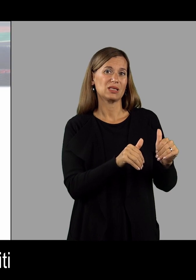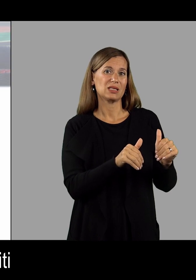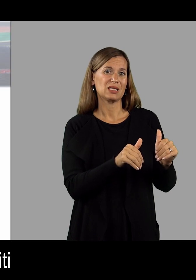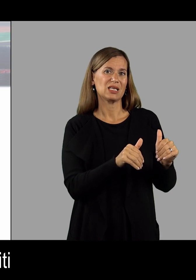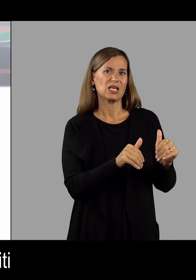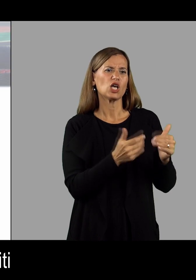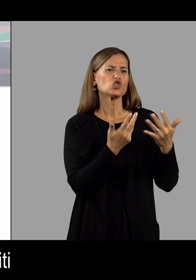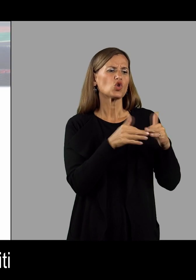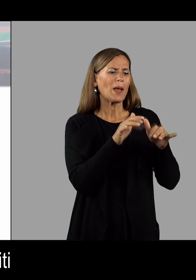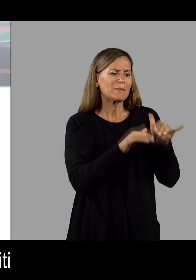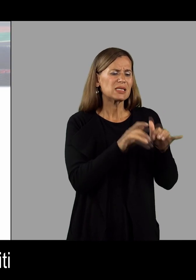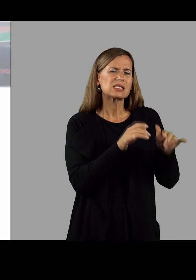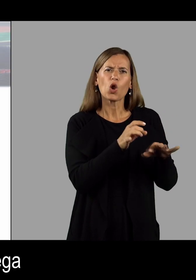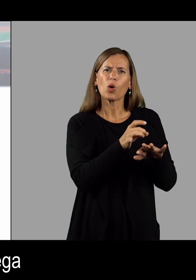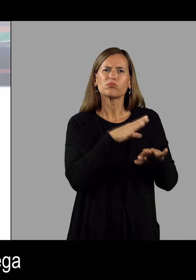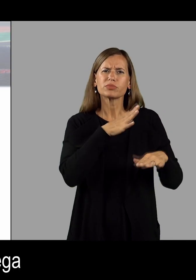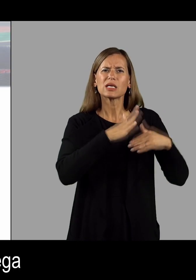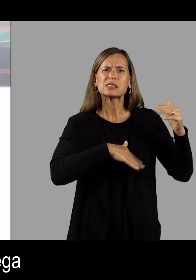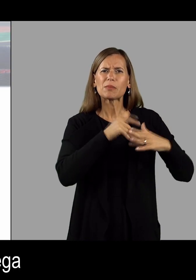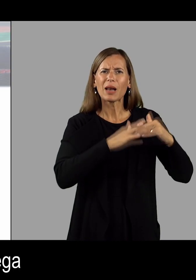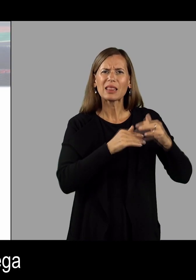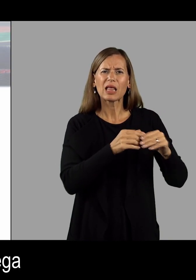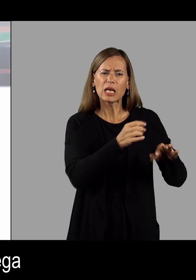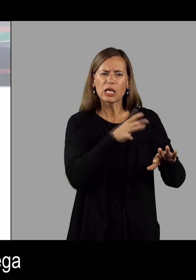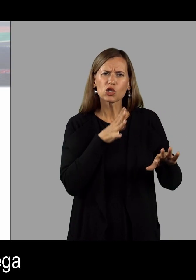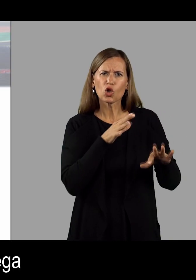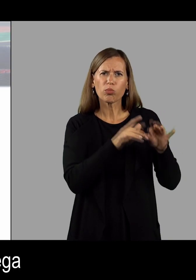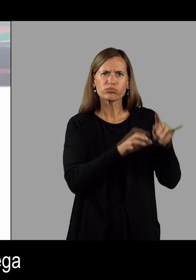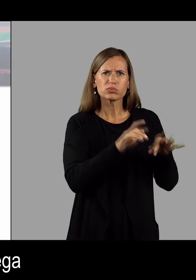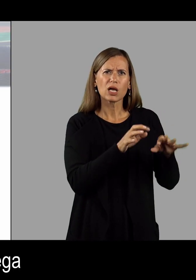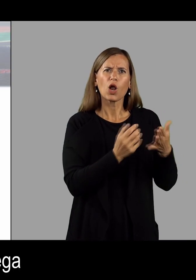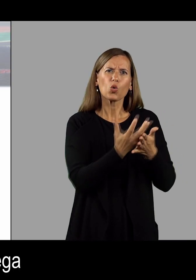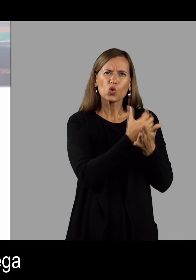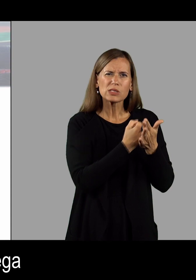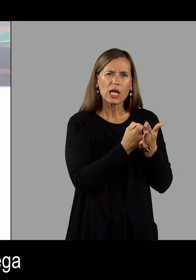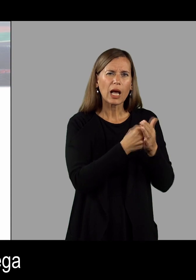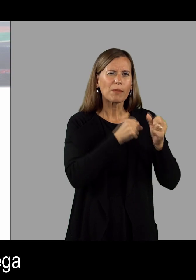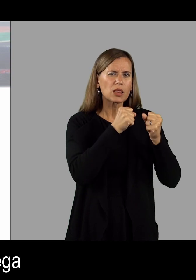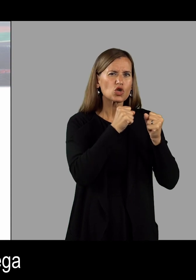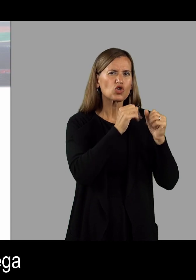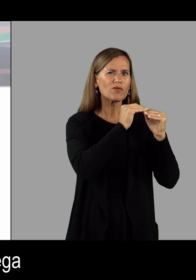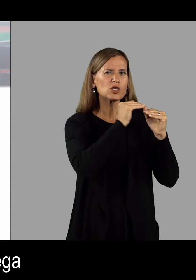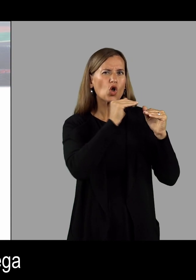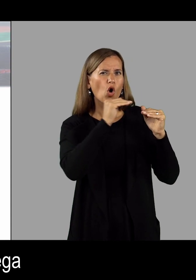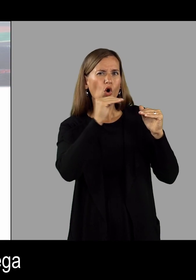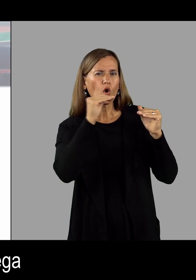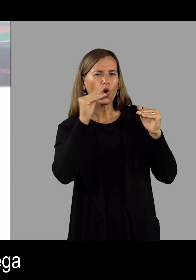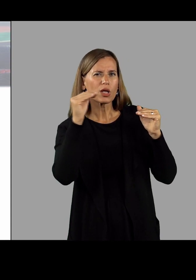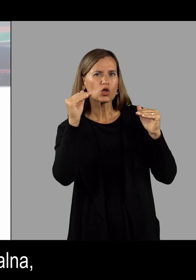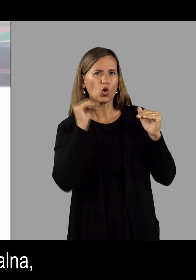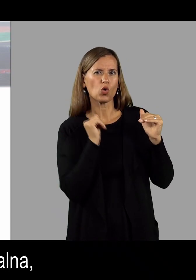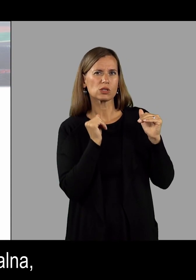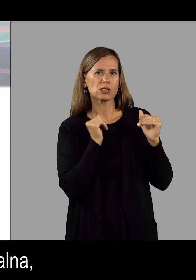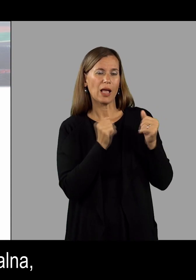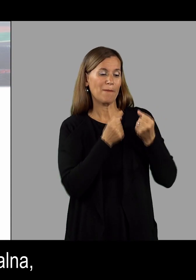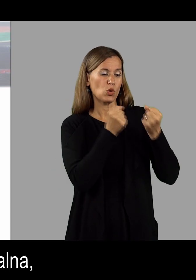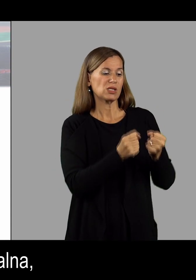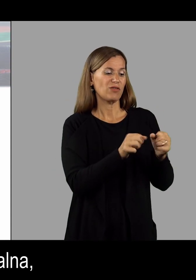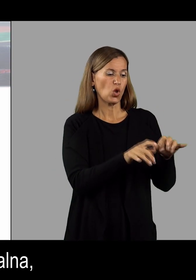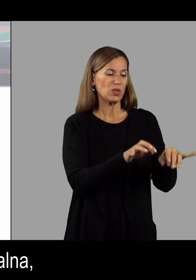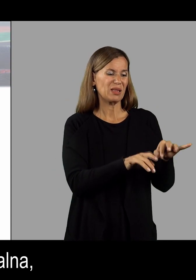dosežemo okvirno približno maksimalno hitrost 500 črk na minuto. Ima precej tipk, tukaj